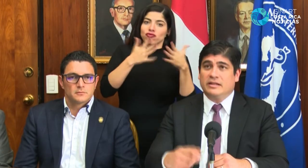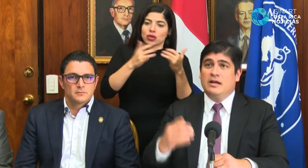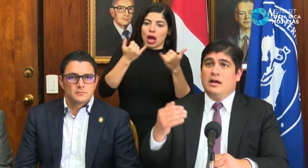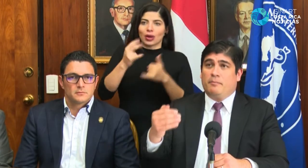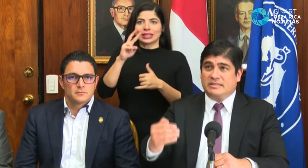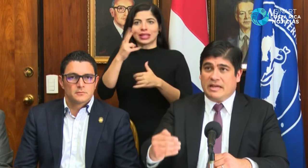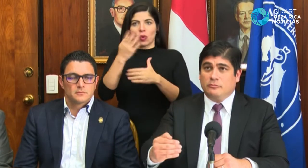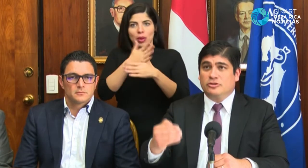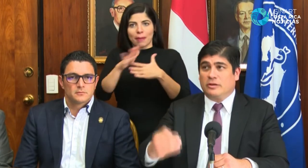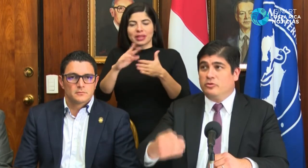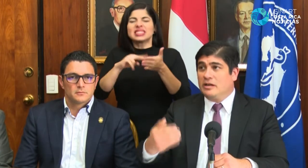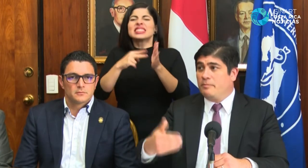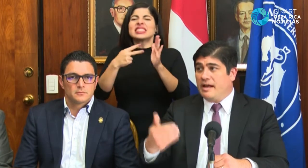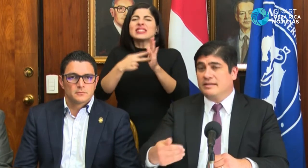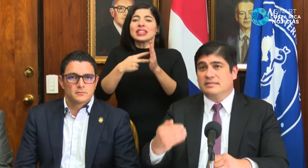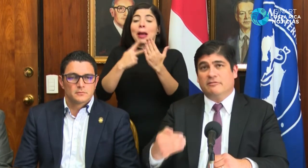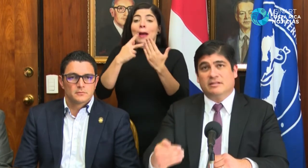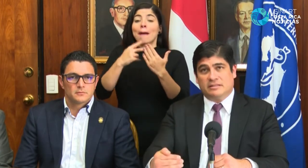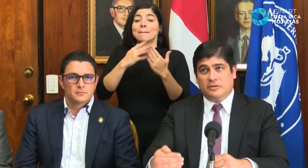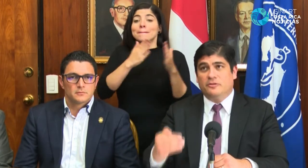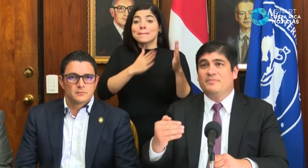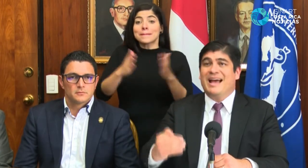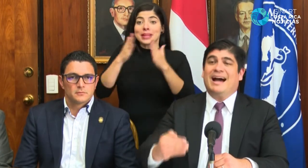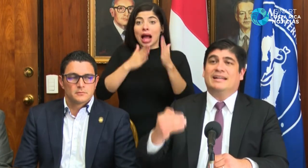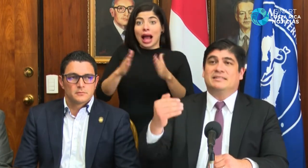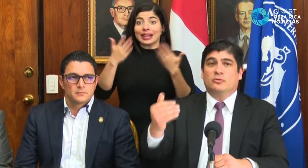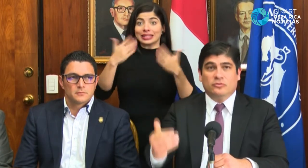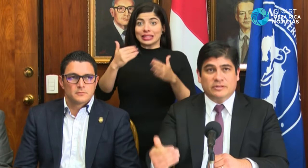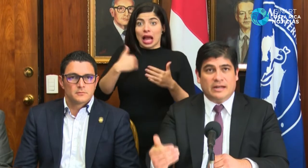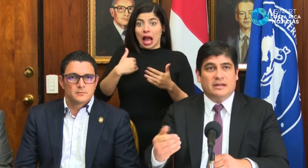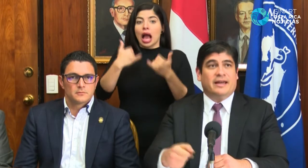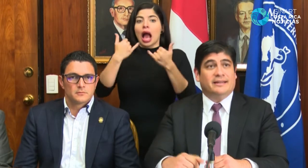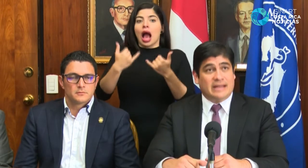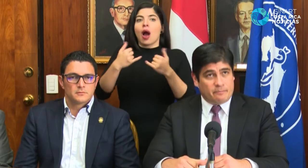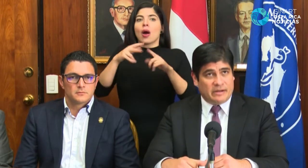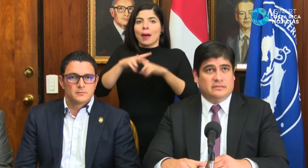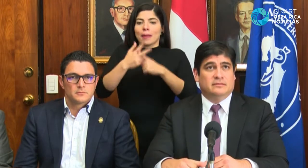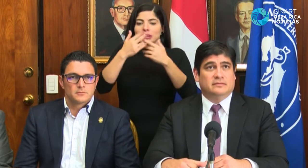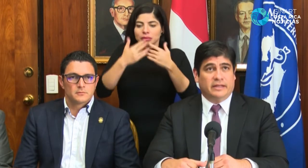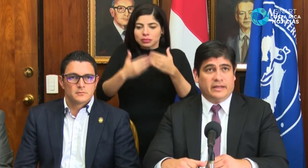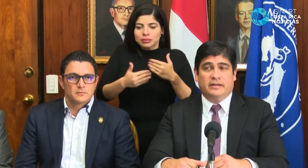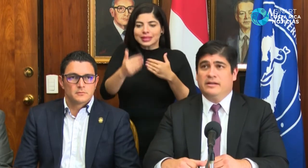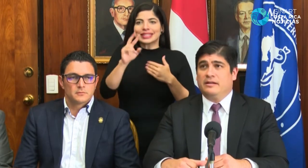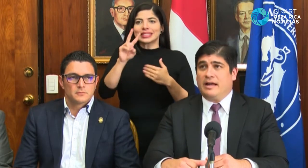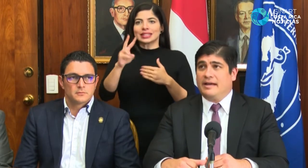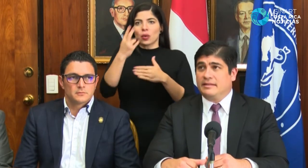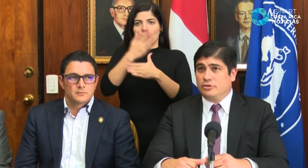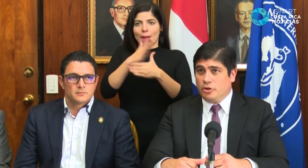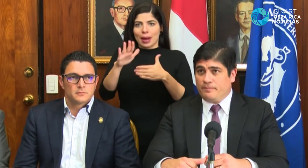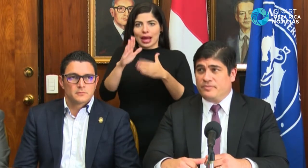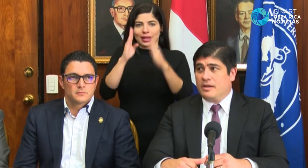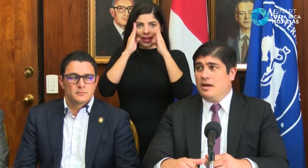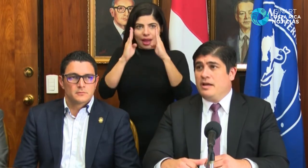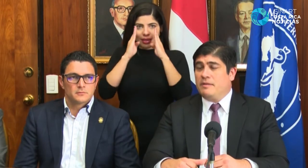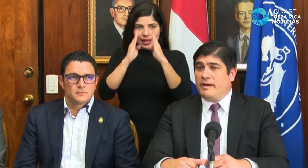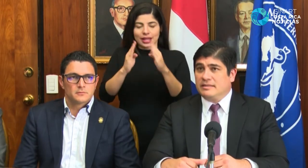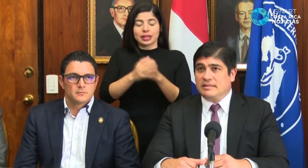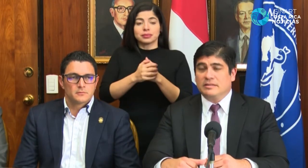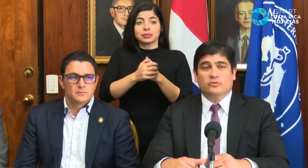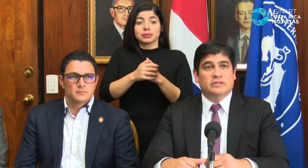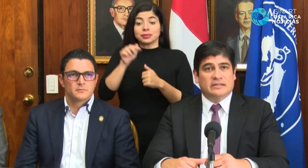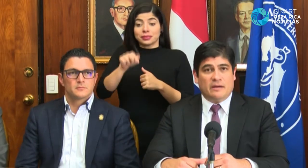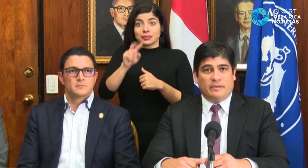es decir, pasamos, según el plan establecido, a la segunda etapa de la atención. Y